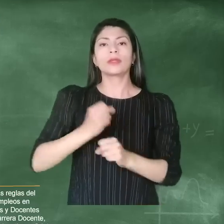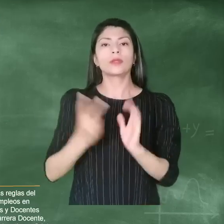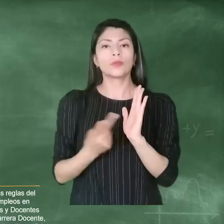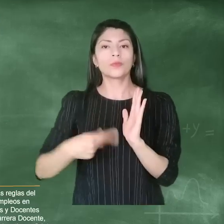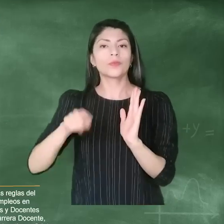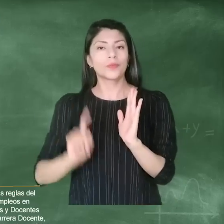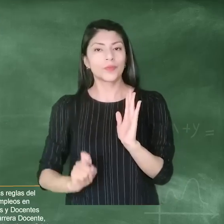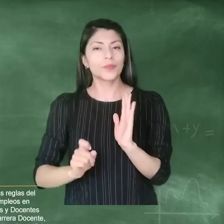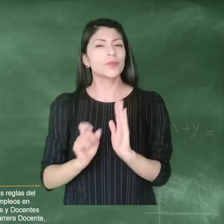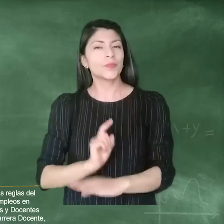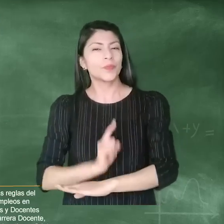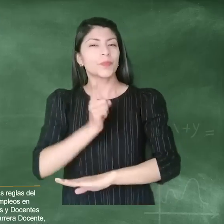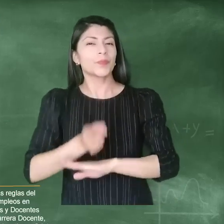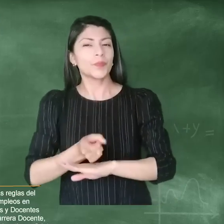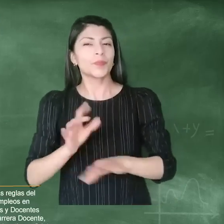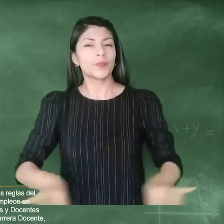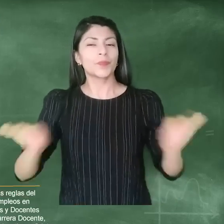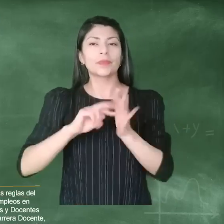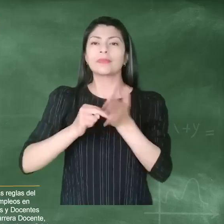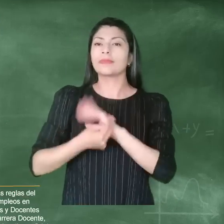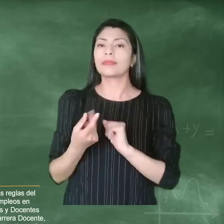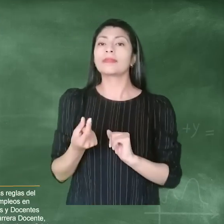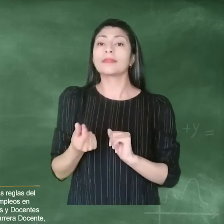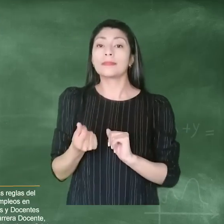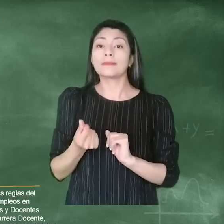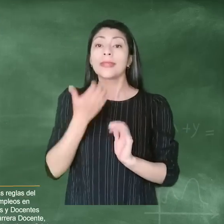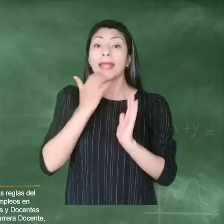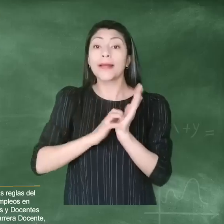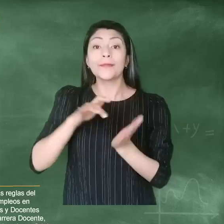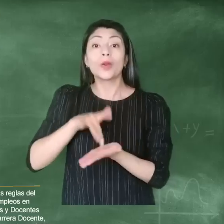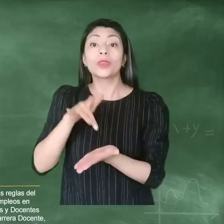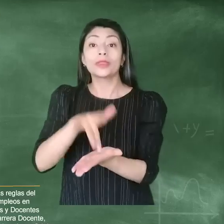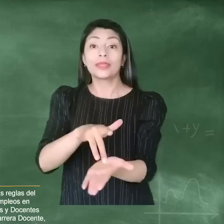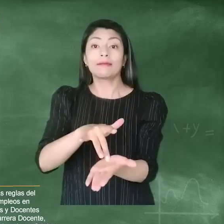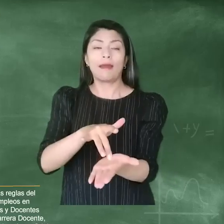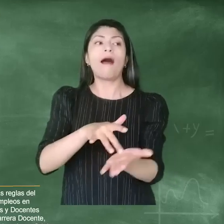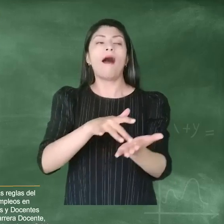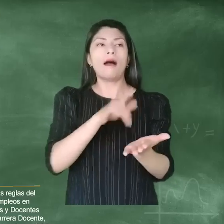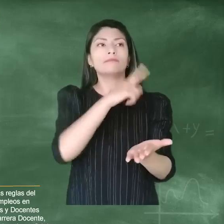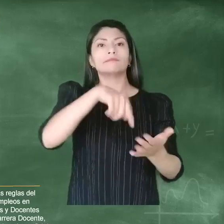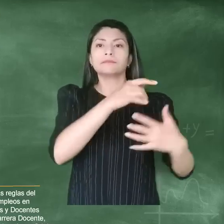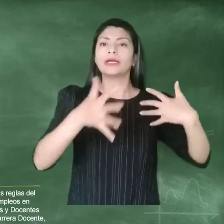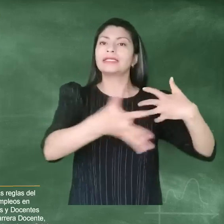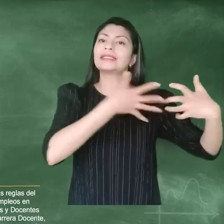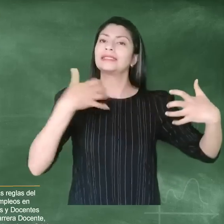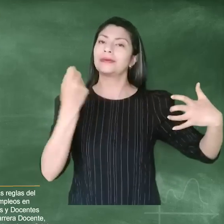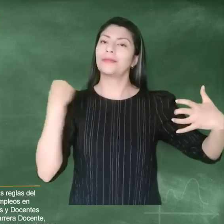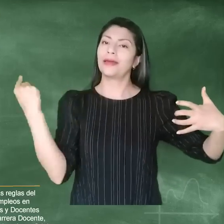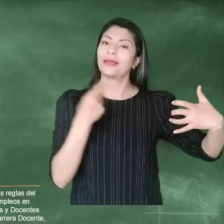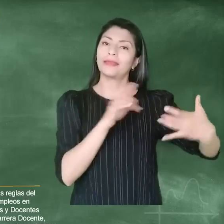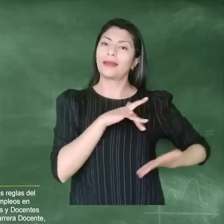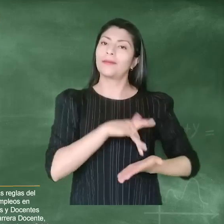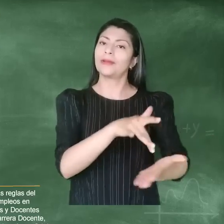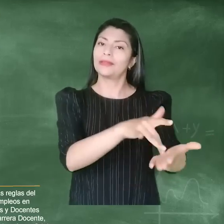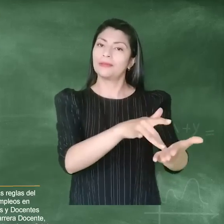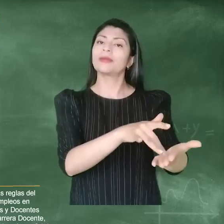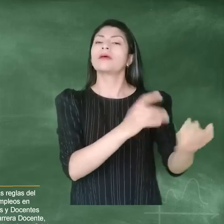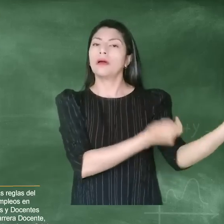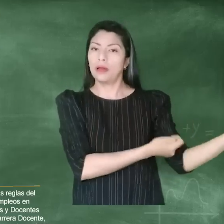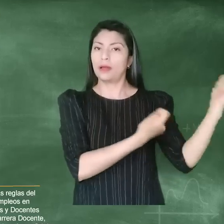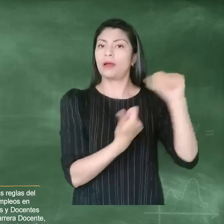Reglamentario 915 de 2016. El valor faltante será cubierto con recursos del Sistema General